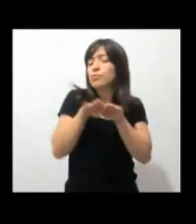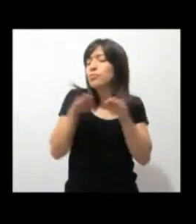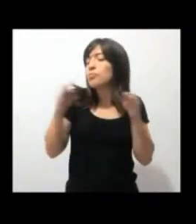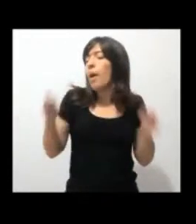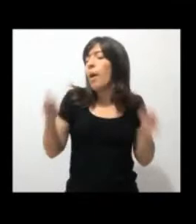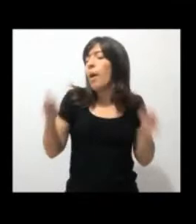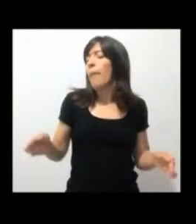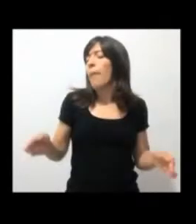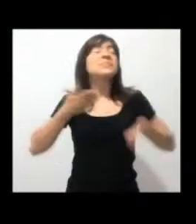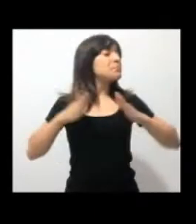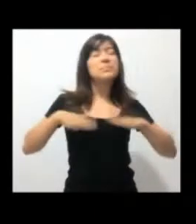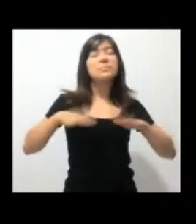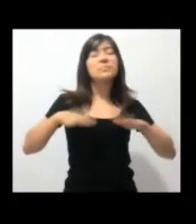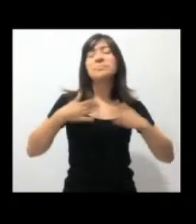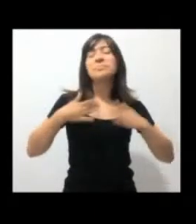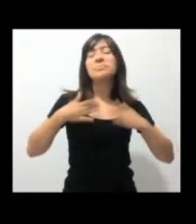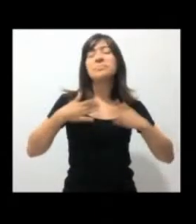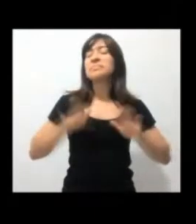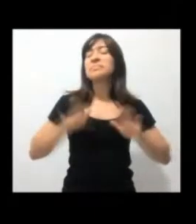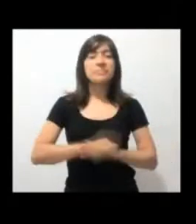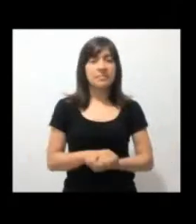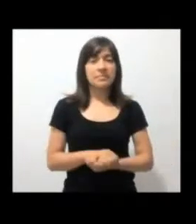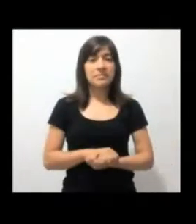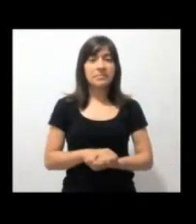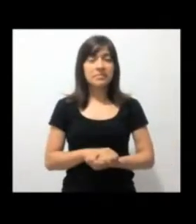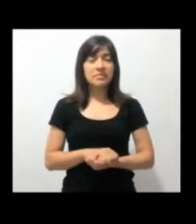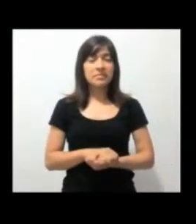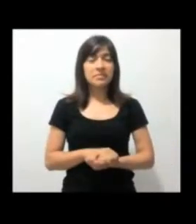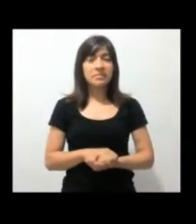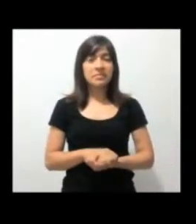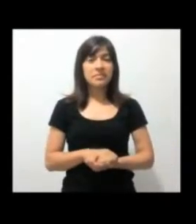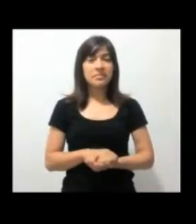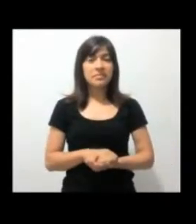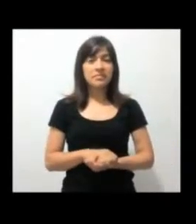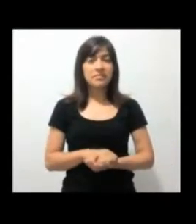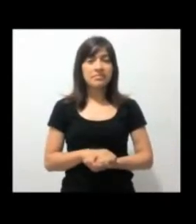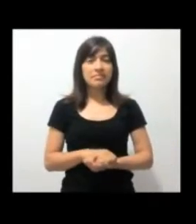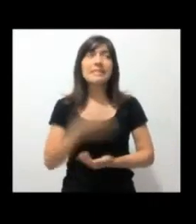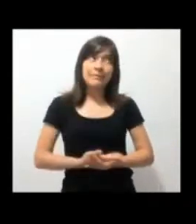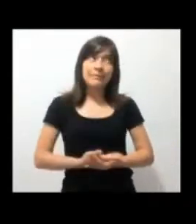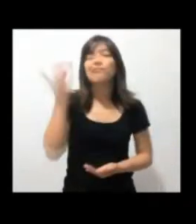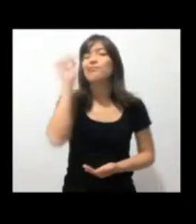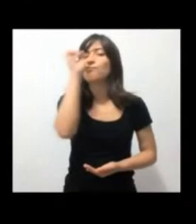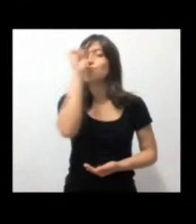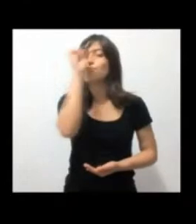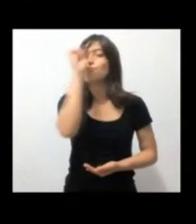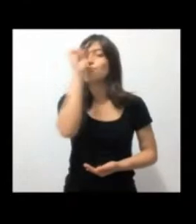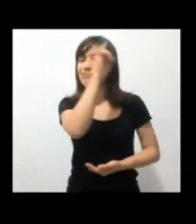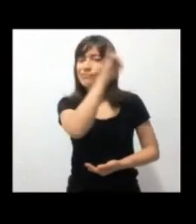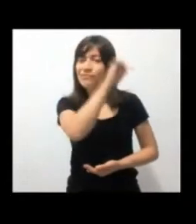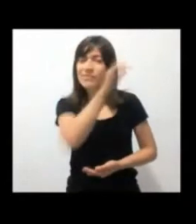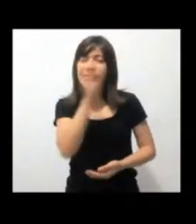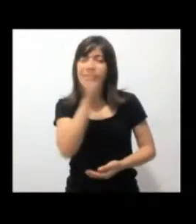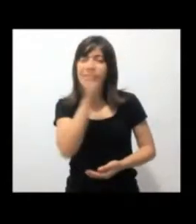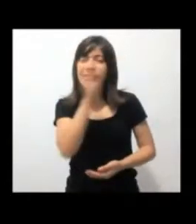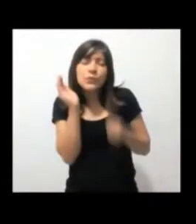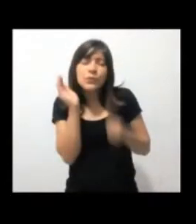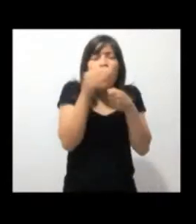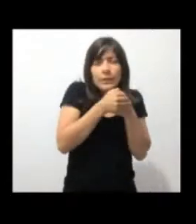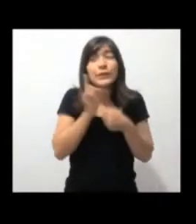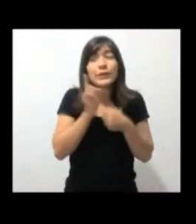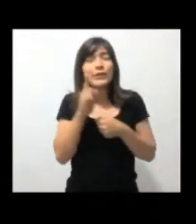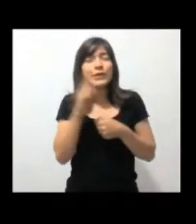tivesse acontecido. Ah, mas é difícil você esconder por muito tempo das pessoas que você